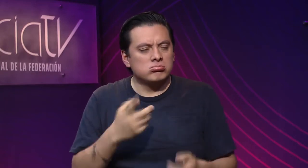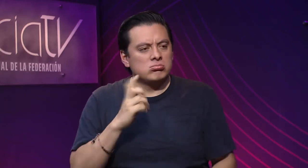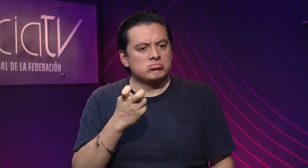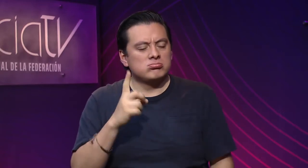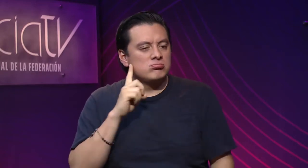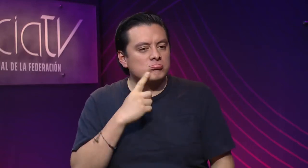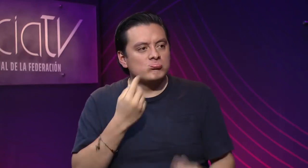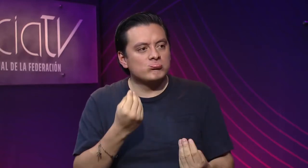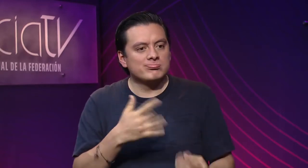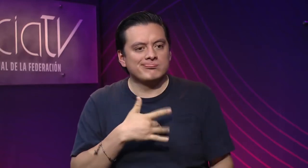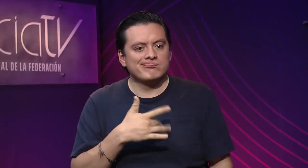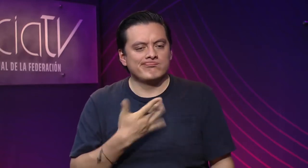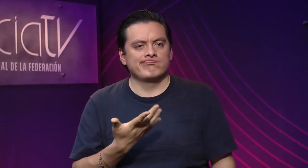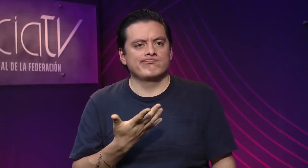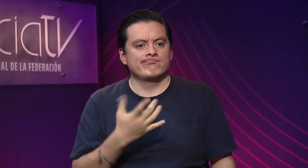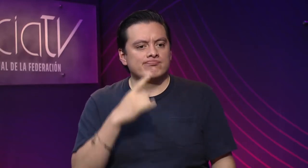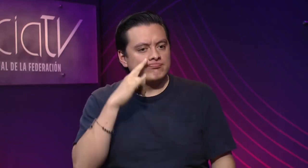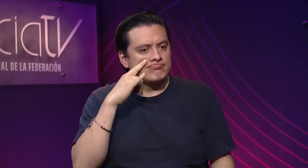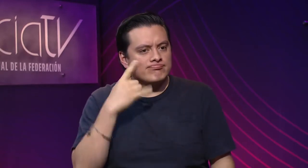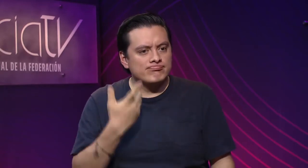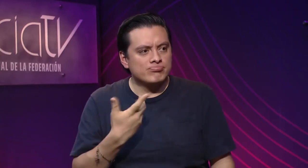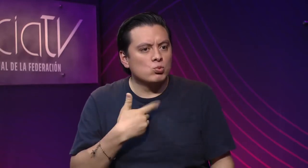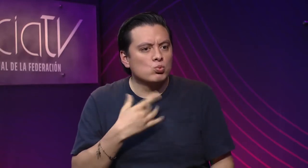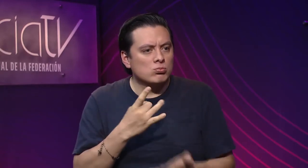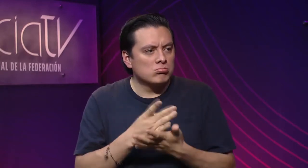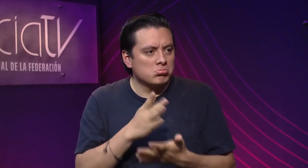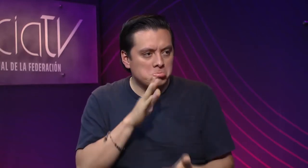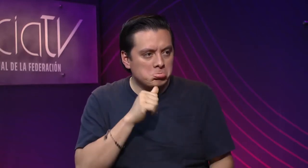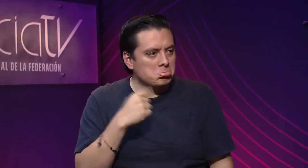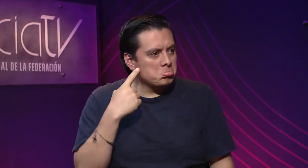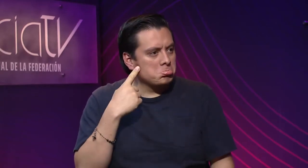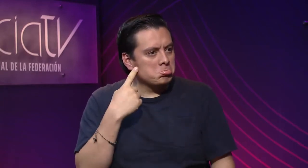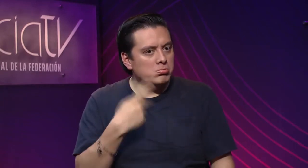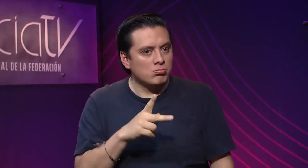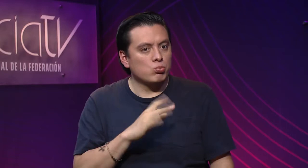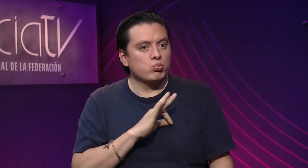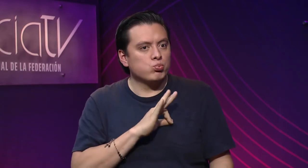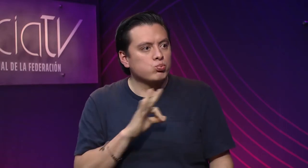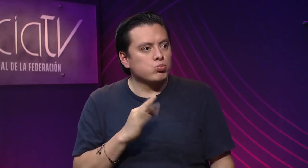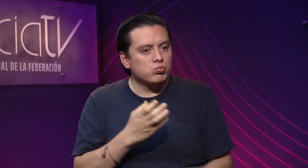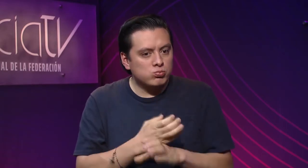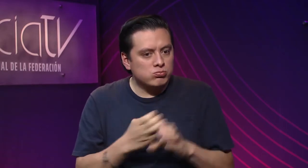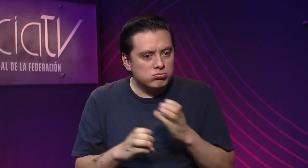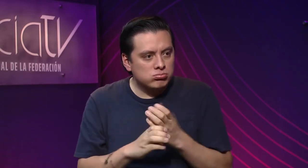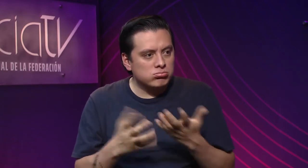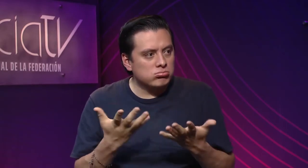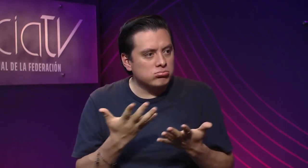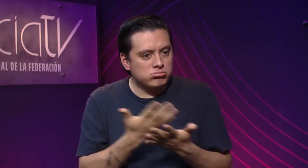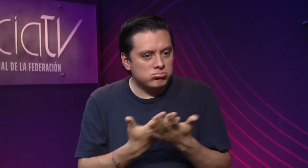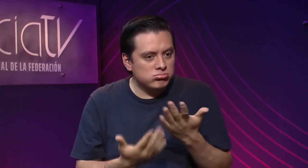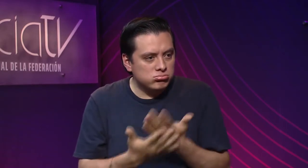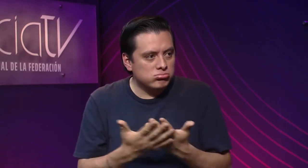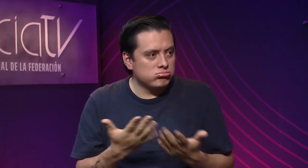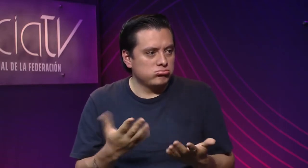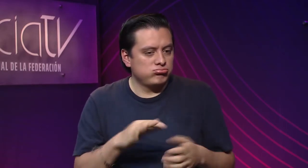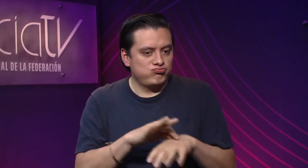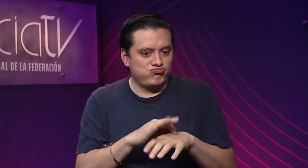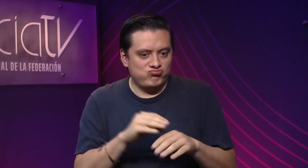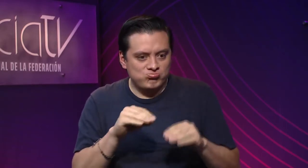un auxiliar, alguien que te ayude, que te auxilie, que te apoye. Y no, y dices, no, espérame, o sea, yo lo único que no puedo hacer es escuchar, pero